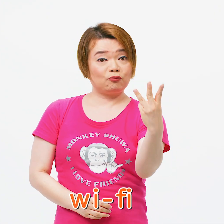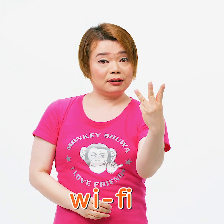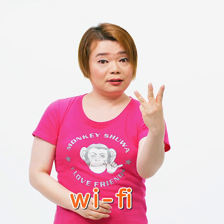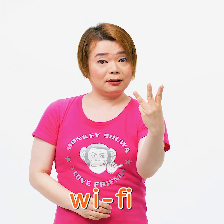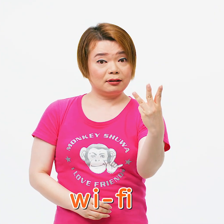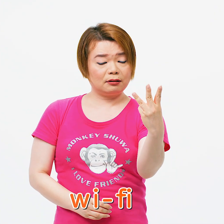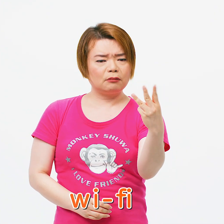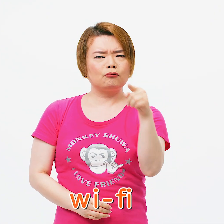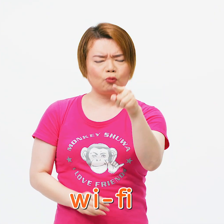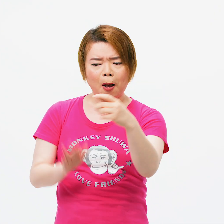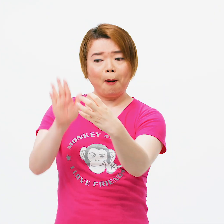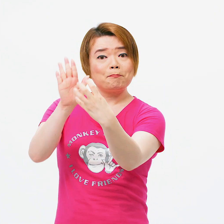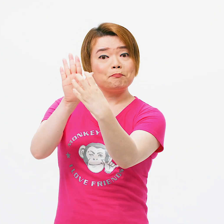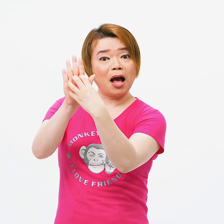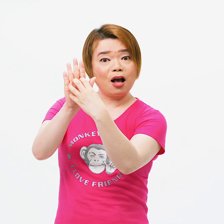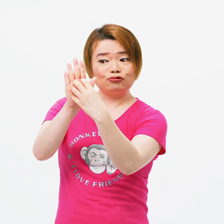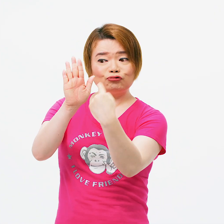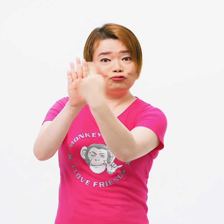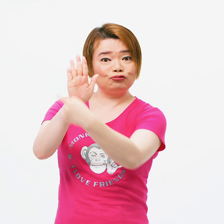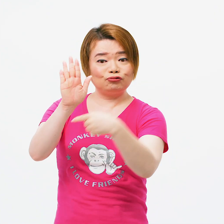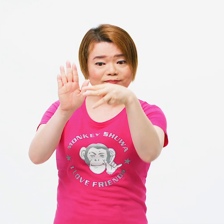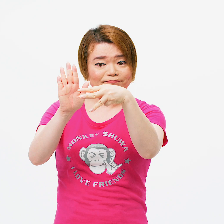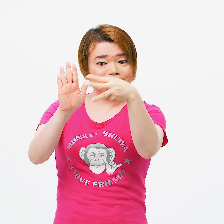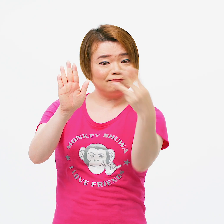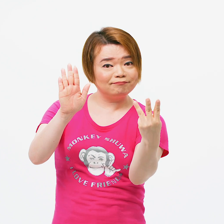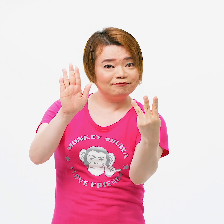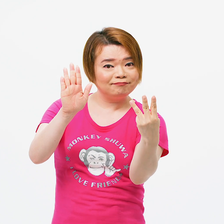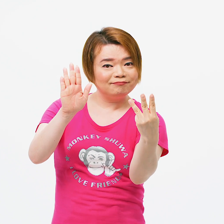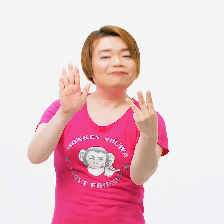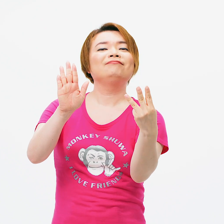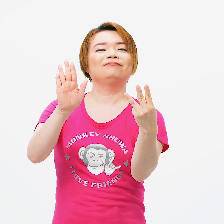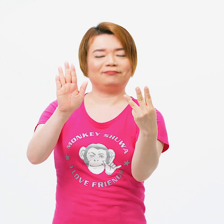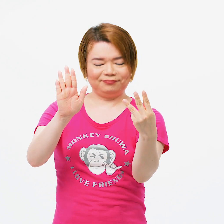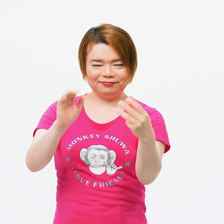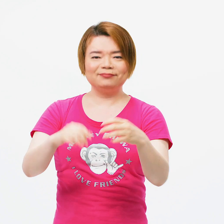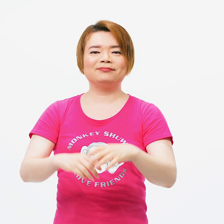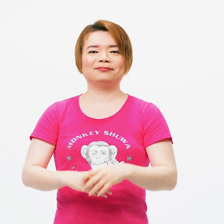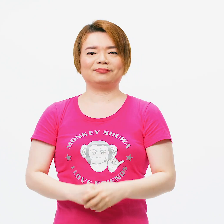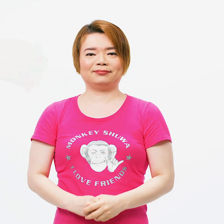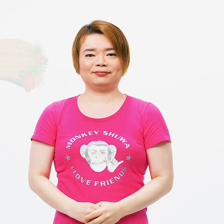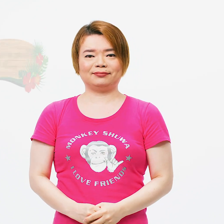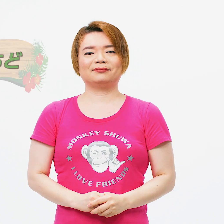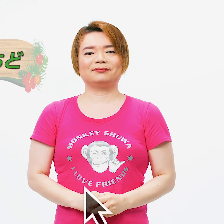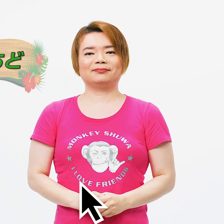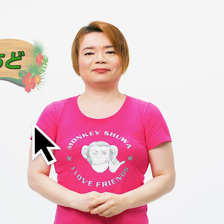Wi-Fi。これは Wi-Fi のマーク、これを表しているんですね。